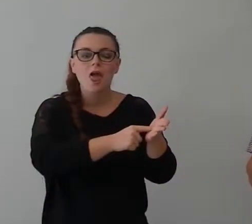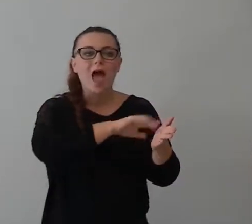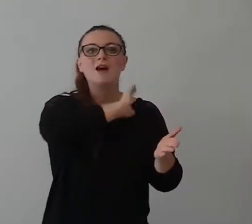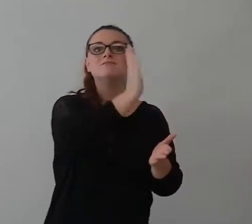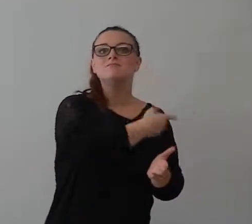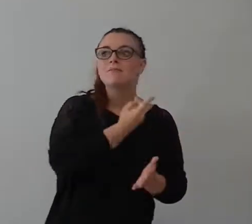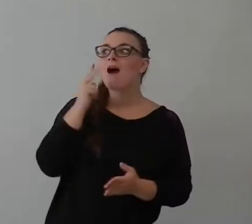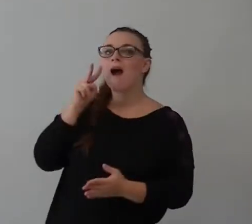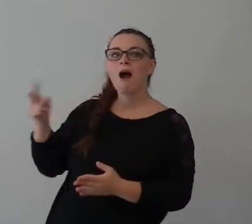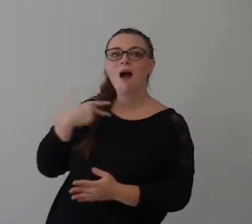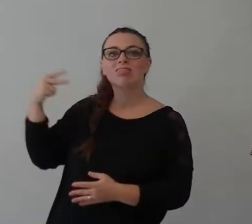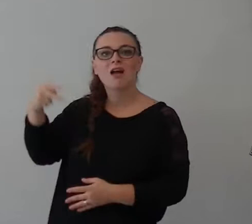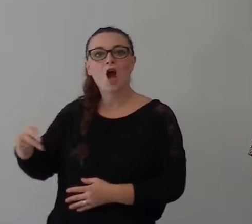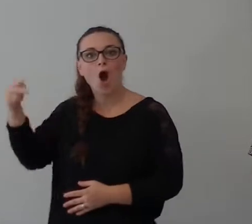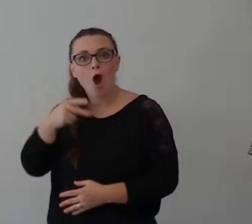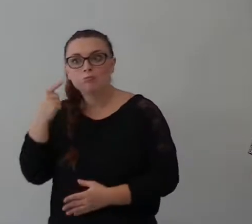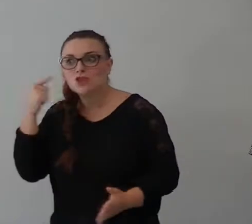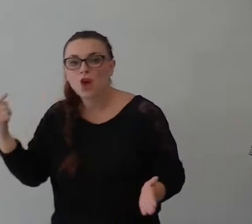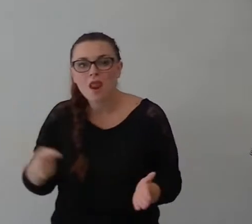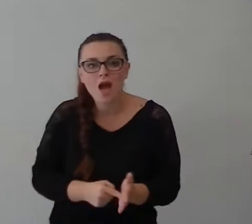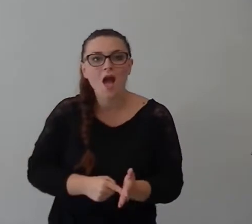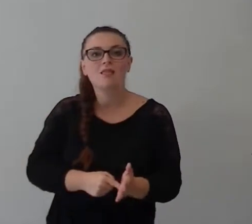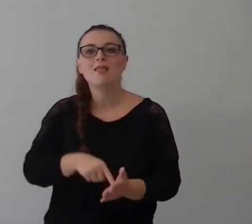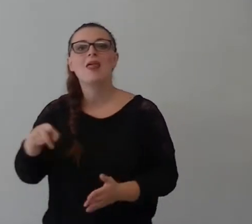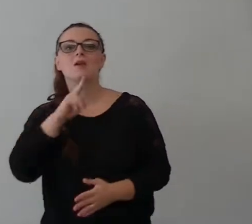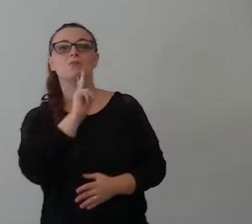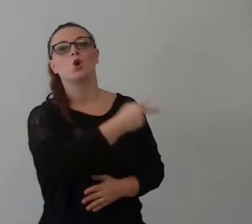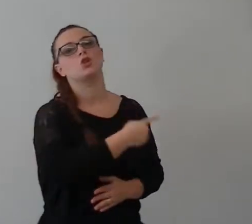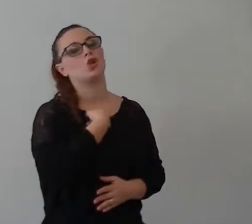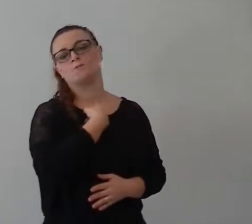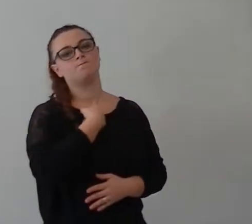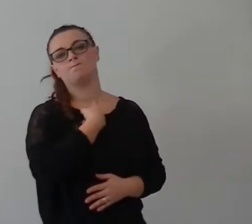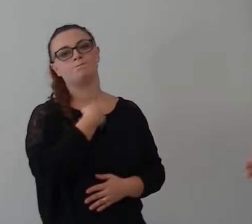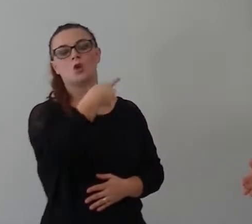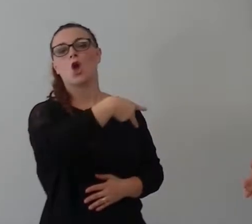Naomi dice: guardate, non chiamatemi più Naomi, non chiamatemi più dolce,